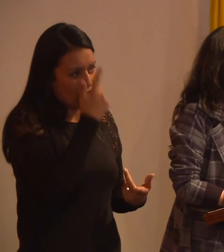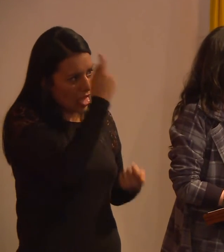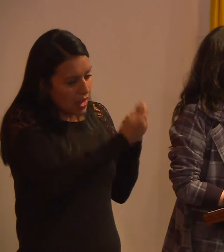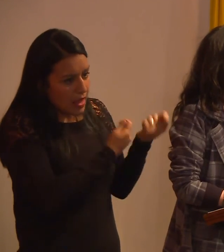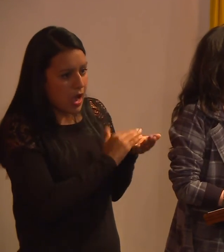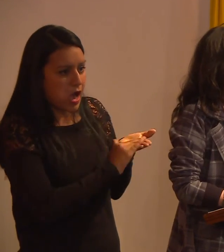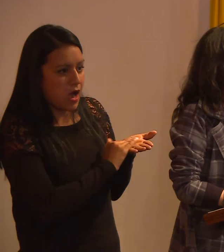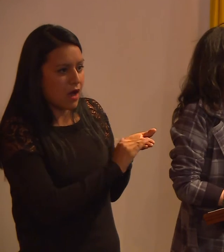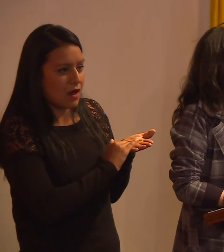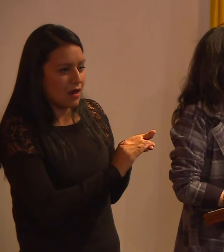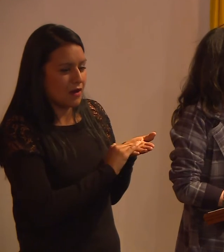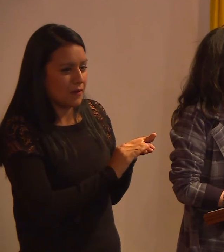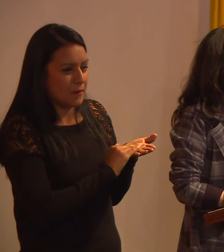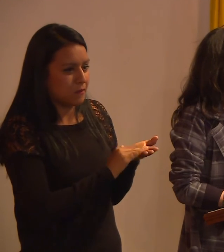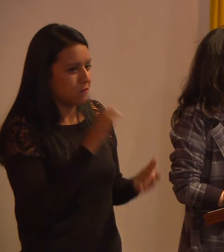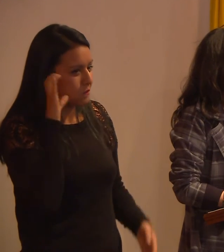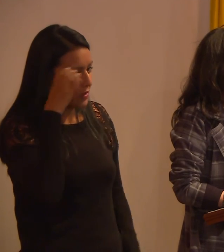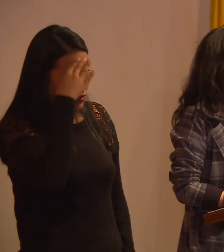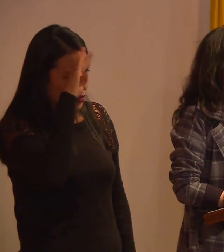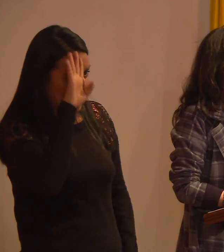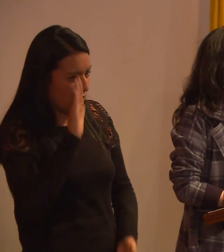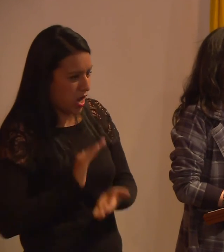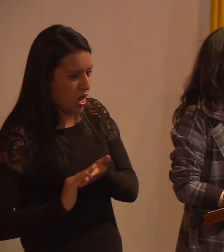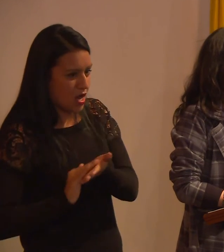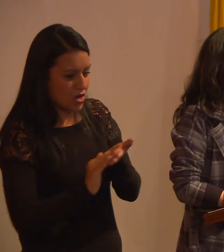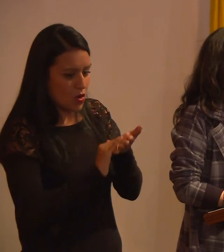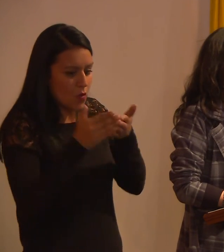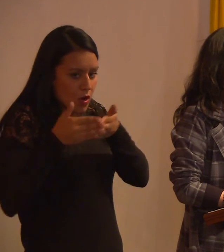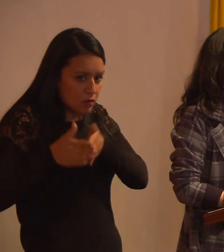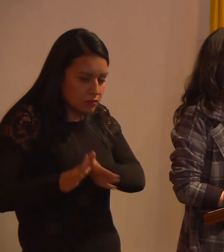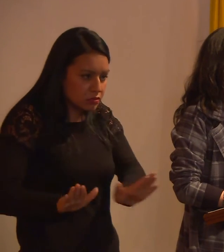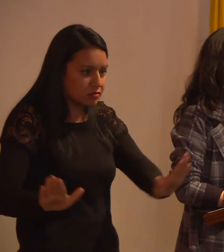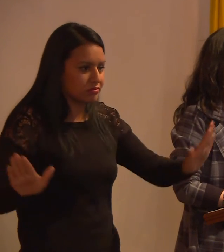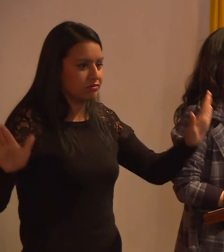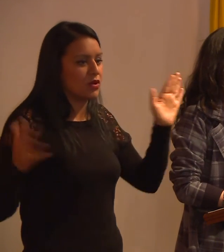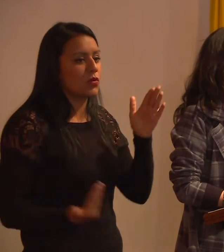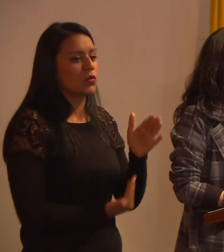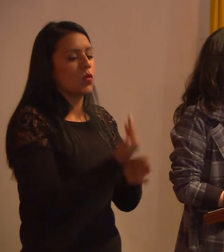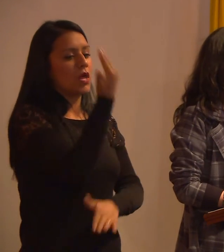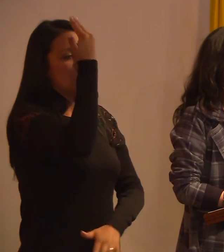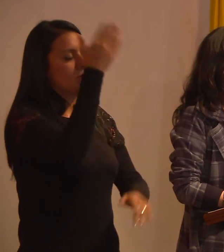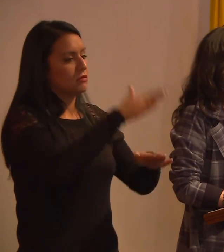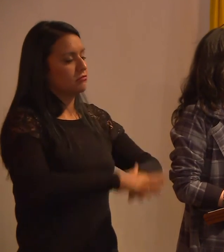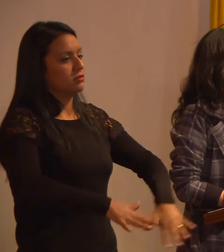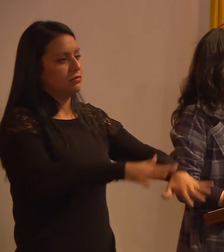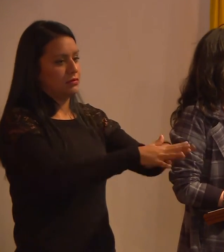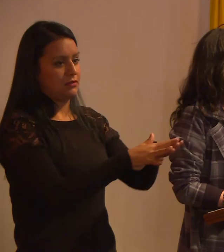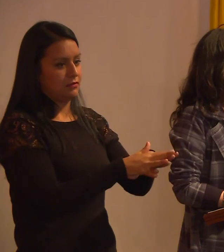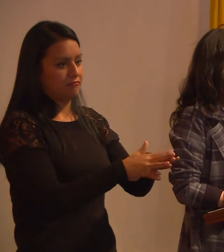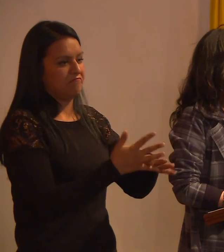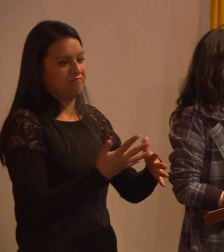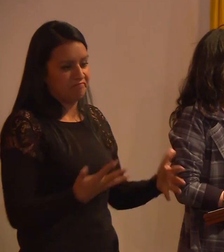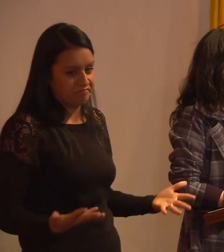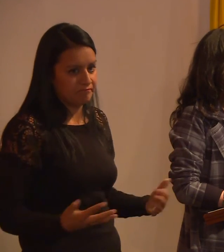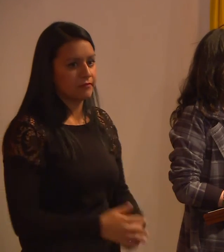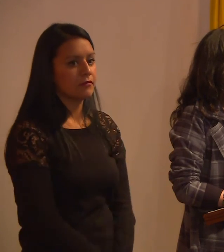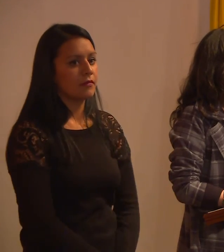negociaciones de paz en La Habana y la apertura de una serie de nuevos escenarios en